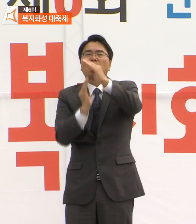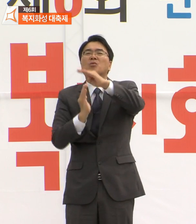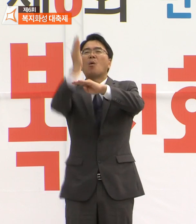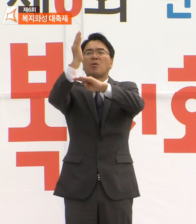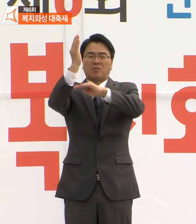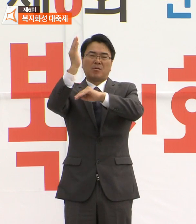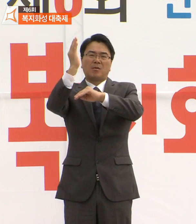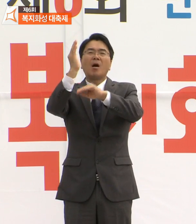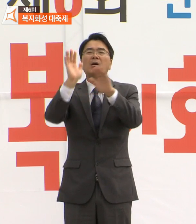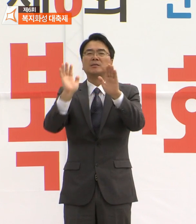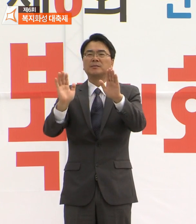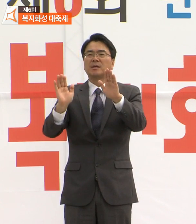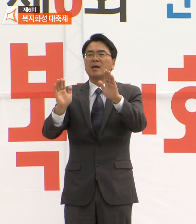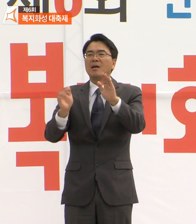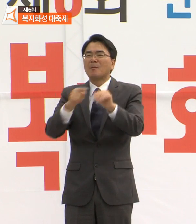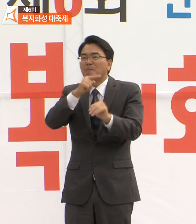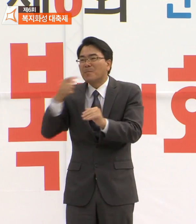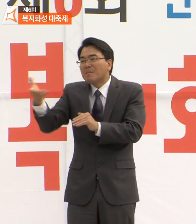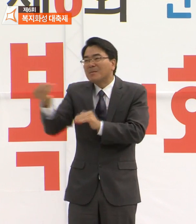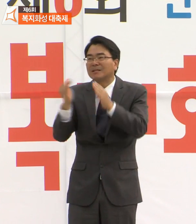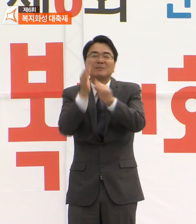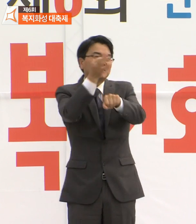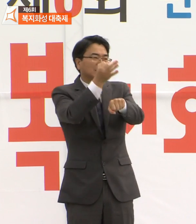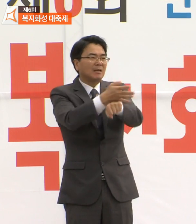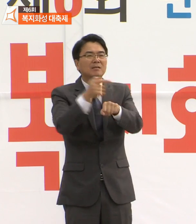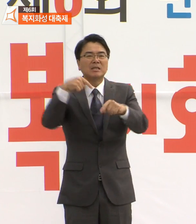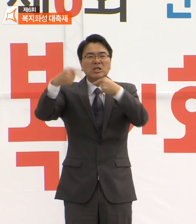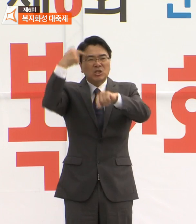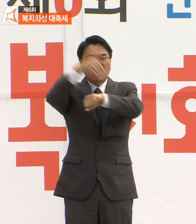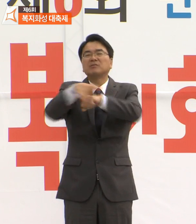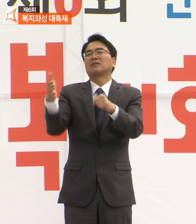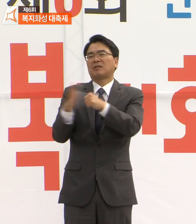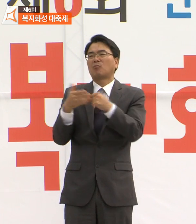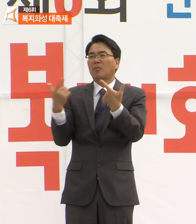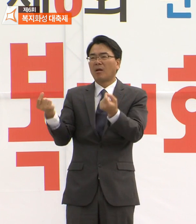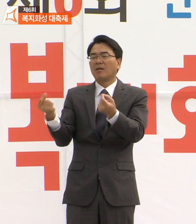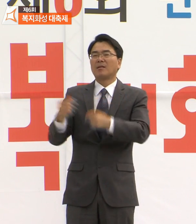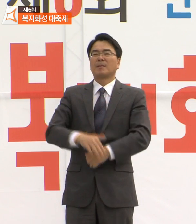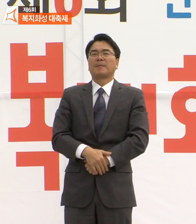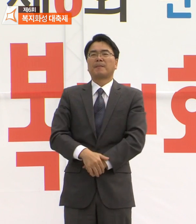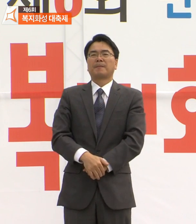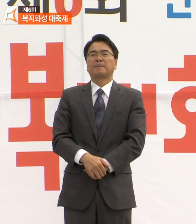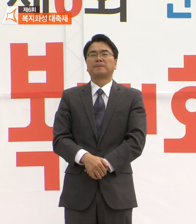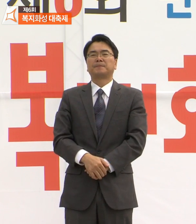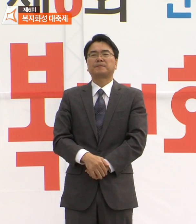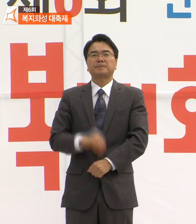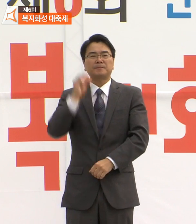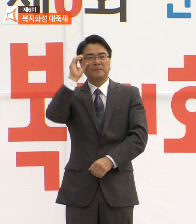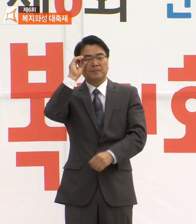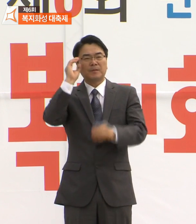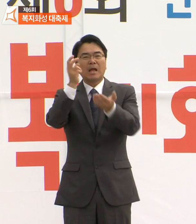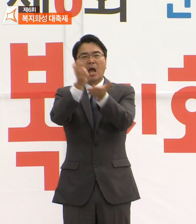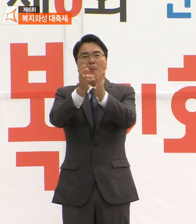1200조. 빚내서 집사라라고 하는 이 정책이 그러한 것을 만들어냈습니다. 그러니까